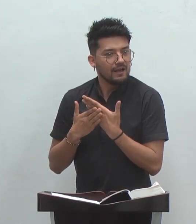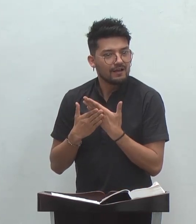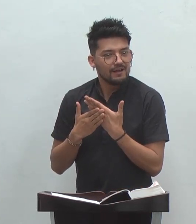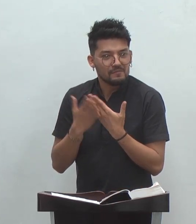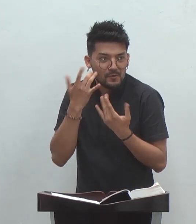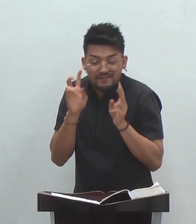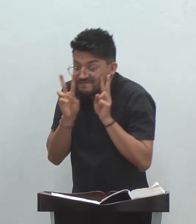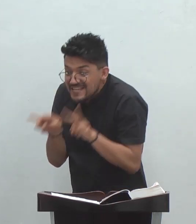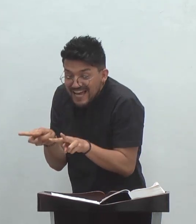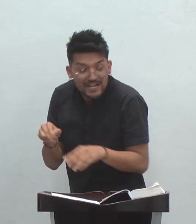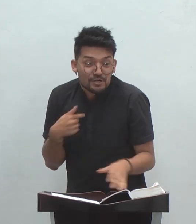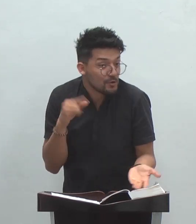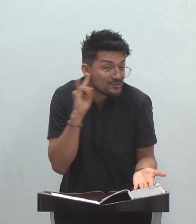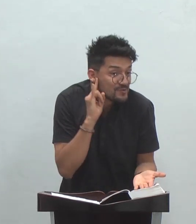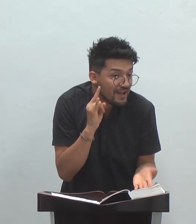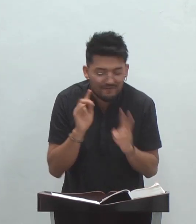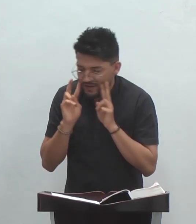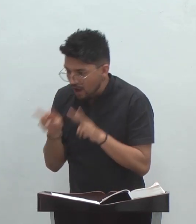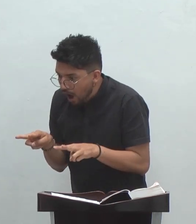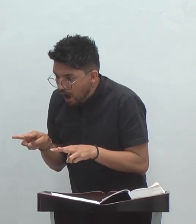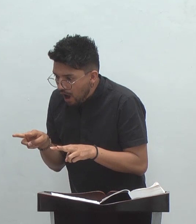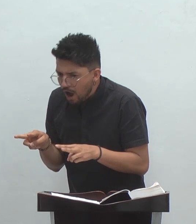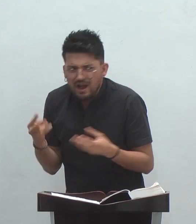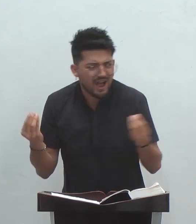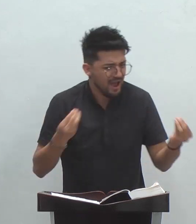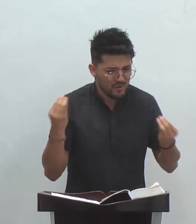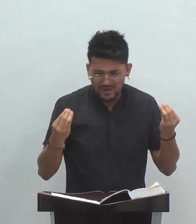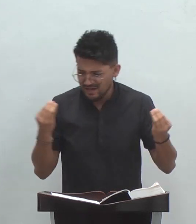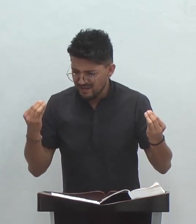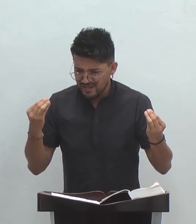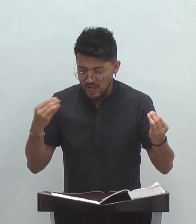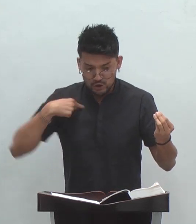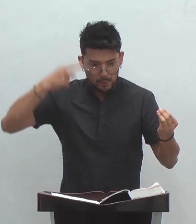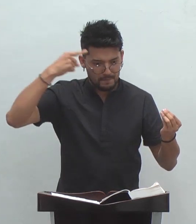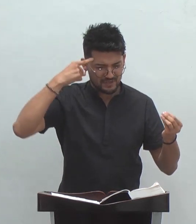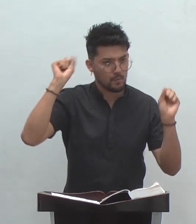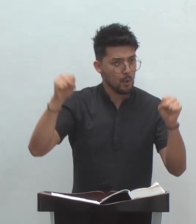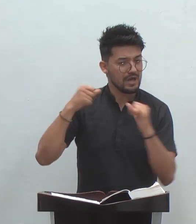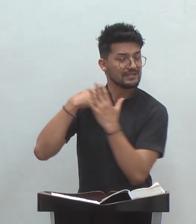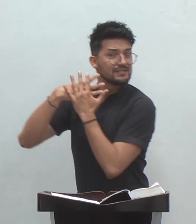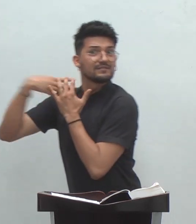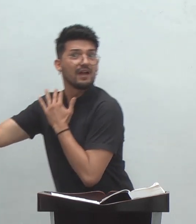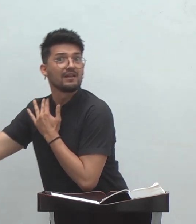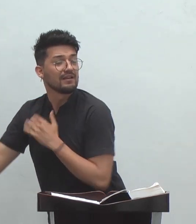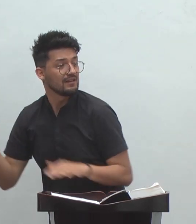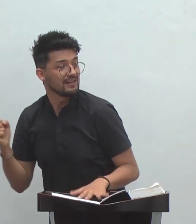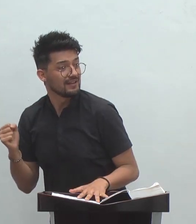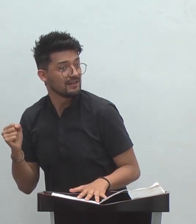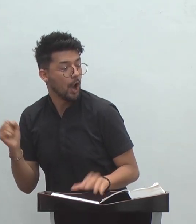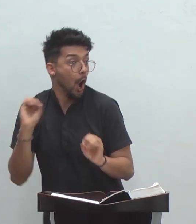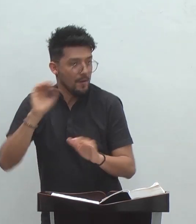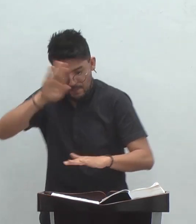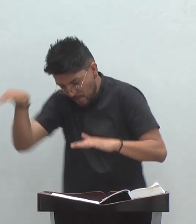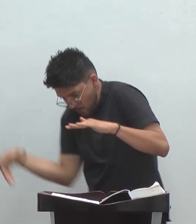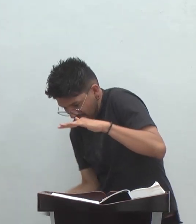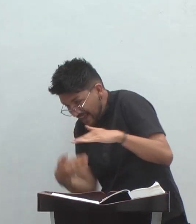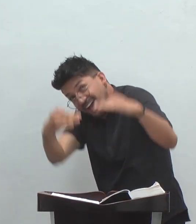vaso. Esa fue mi alerta, ¿no? Porque yo no escucho. Y dije, ¿qué hago? ¿Qué hago? ¿Será que salgo? ¿O será